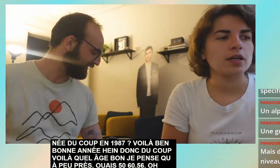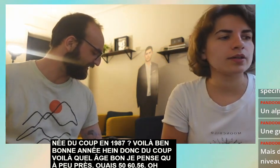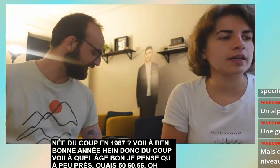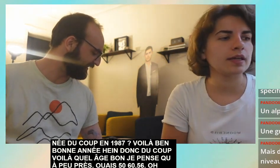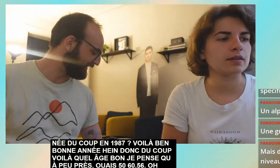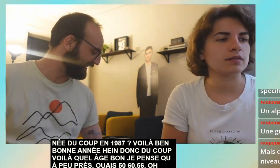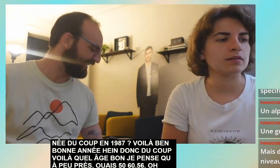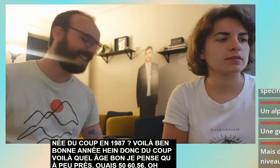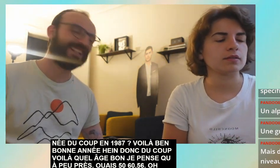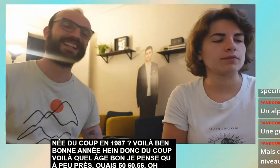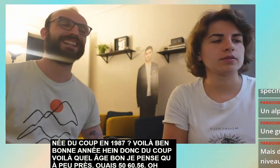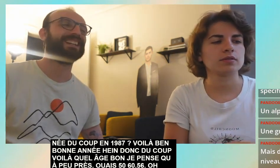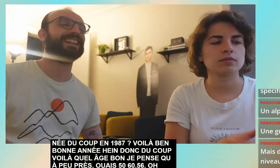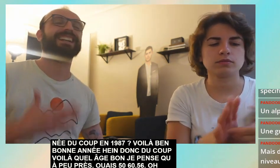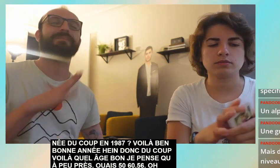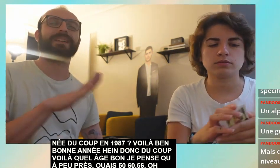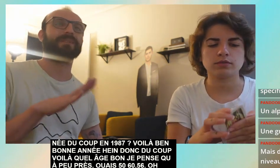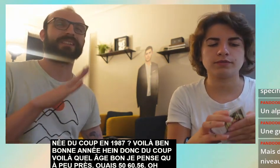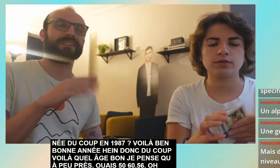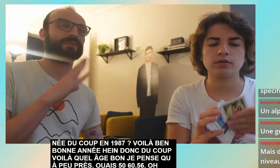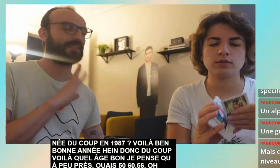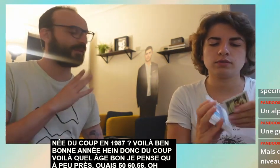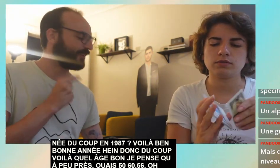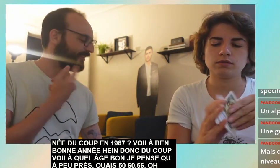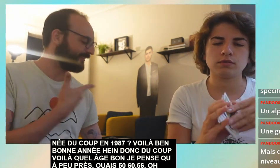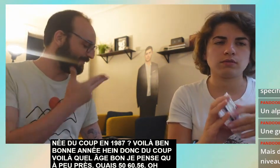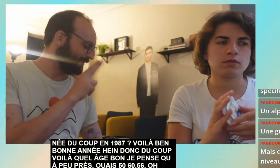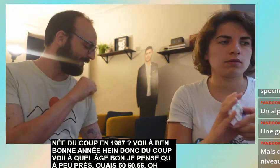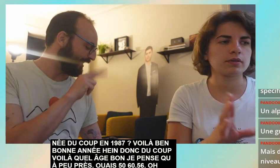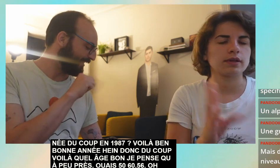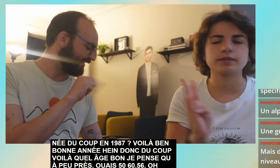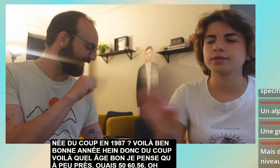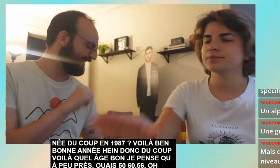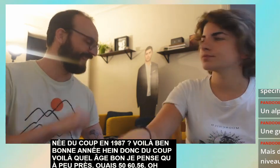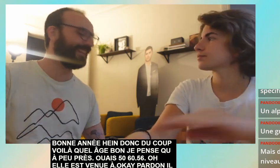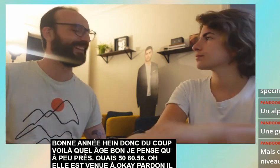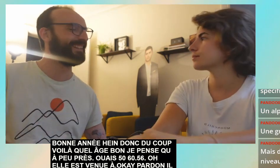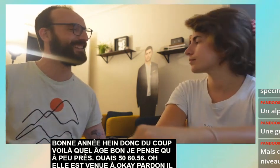Ok, on a pu. Pardon, il y a le chien qui me lèche.